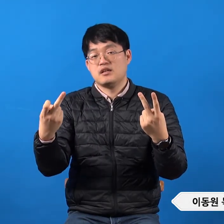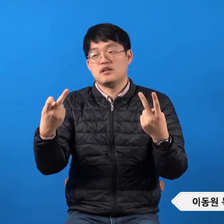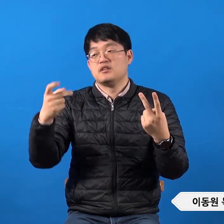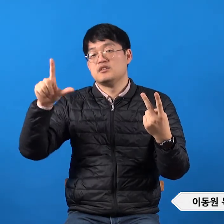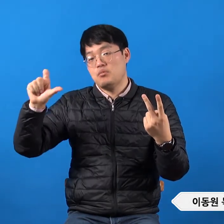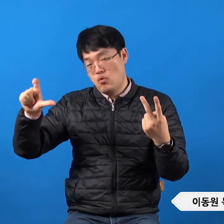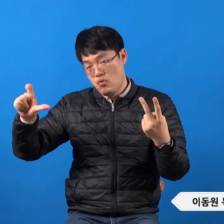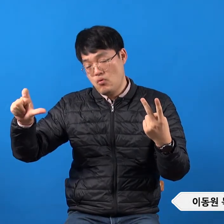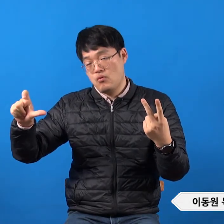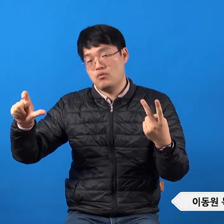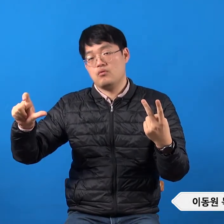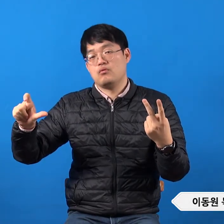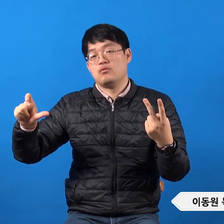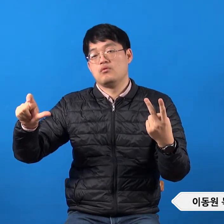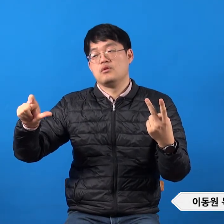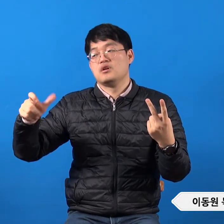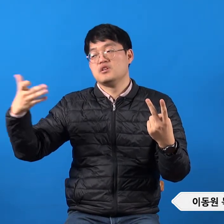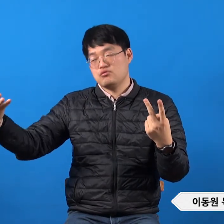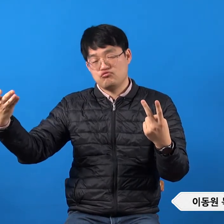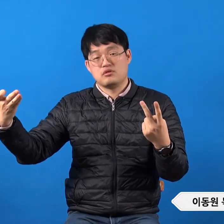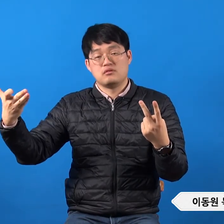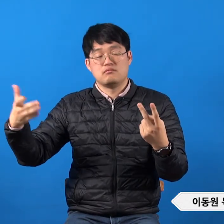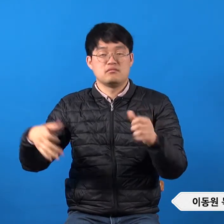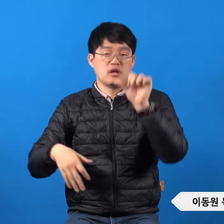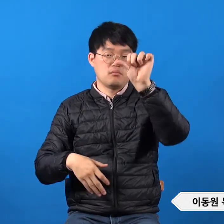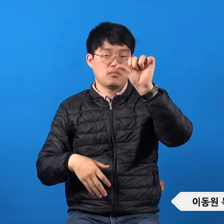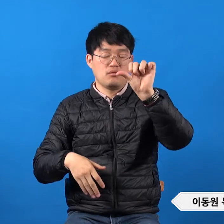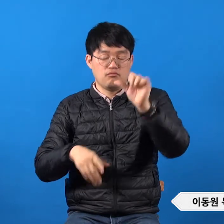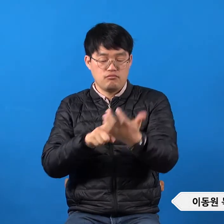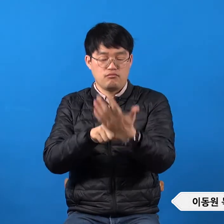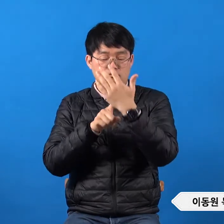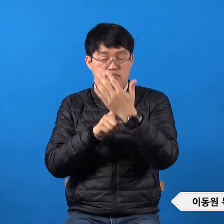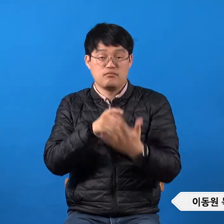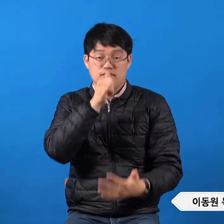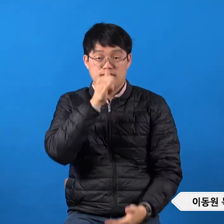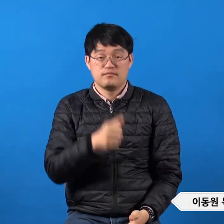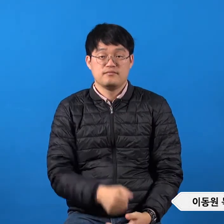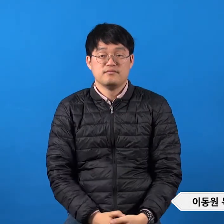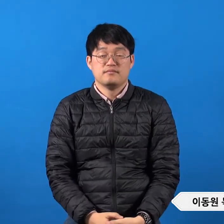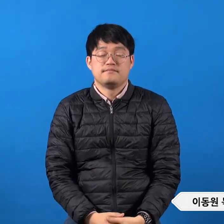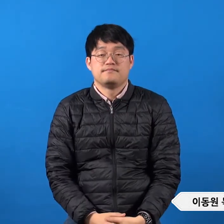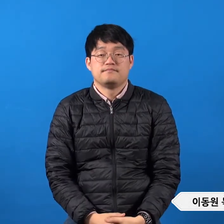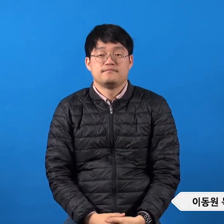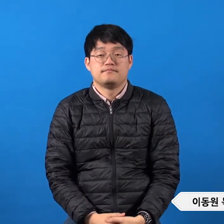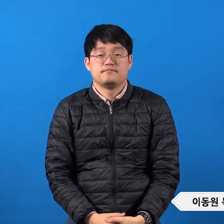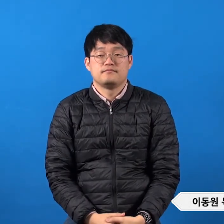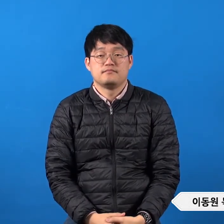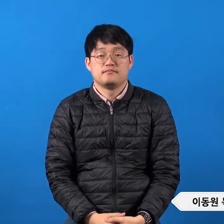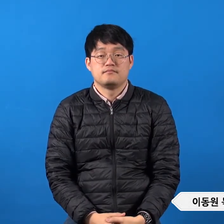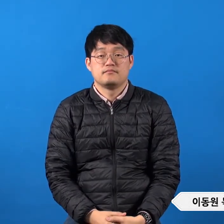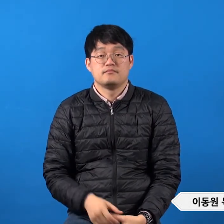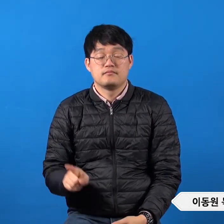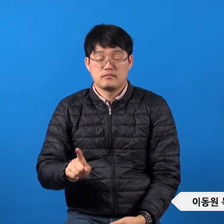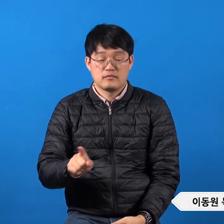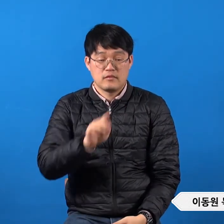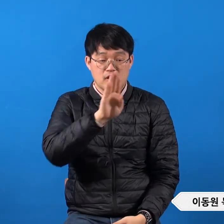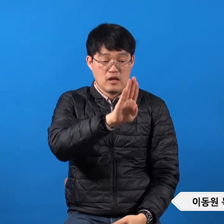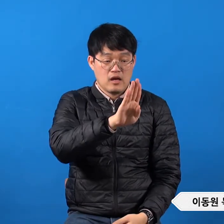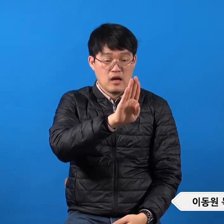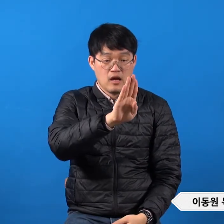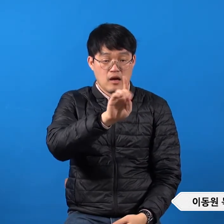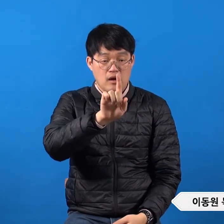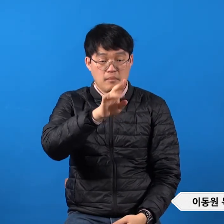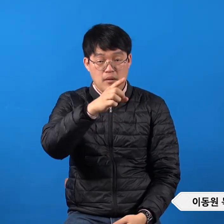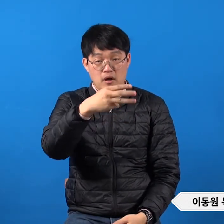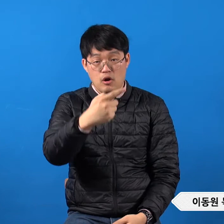나오고 15절에 나오고 그리고 19절 5번 나와요. 여기